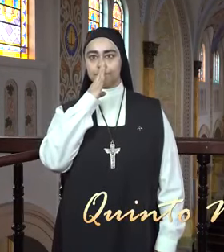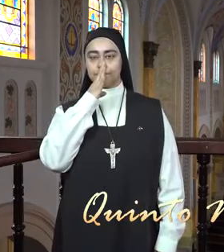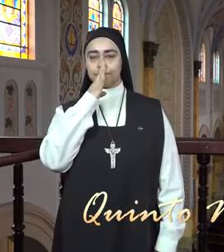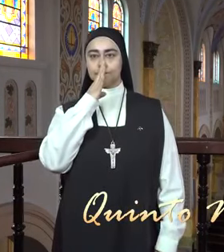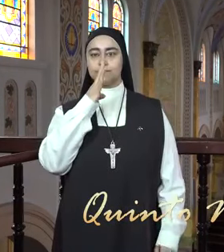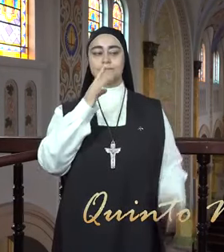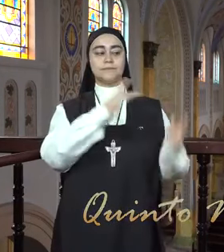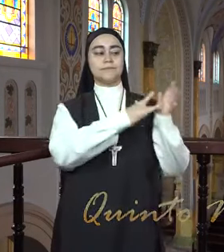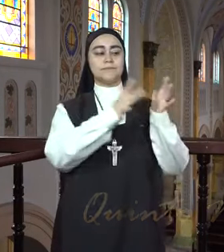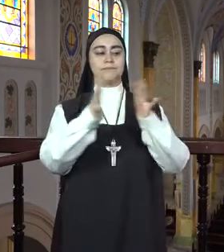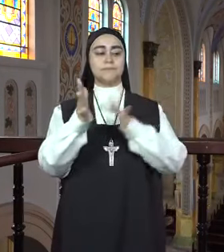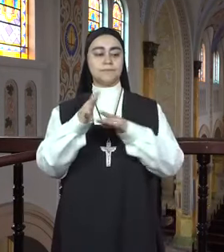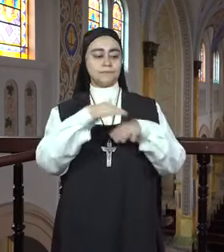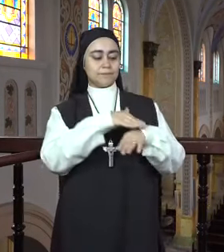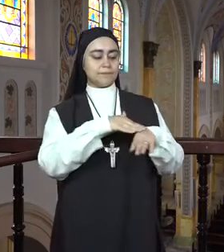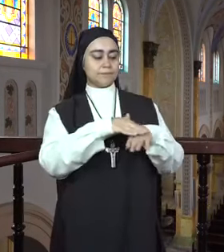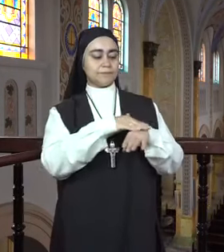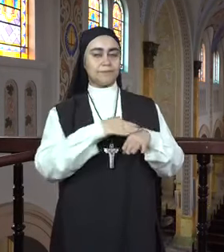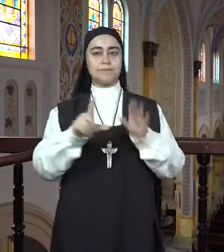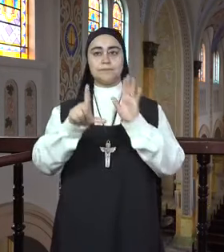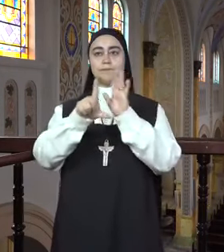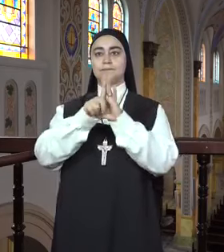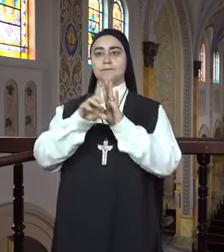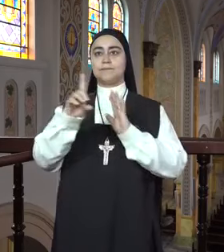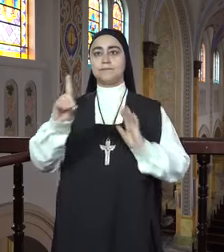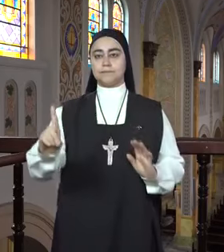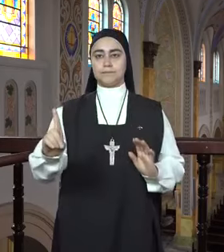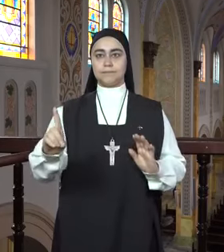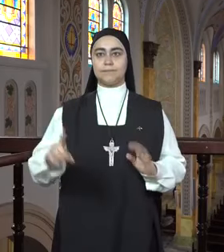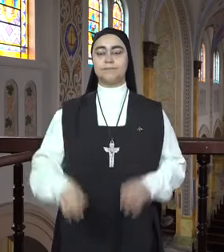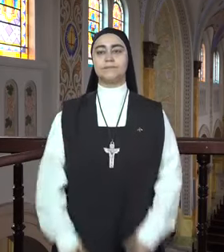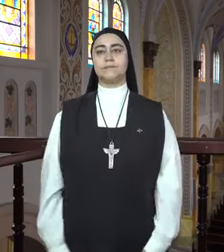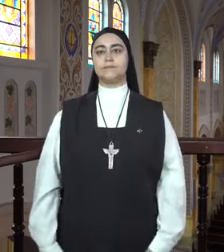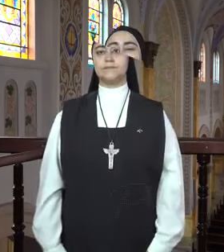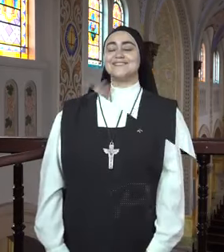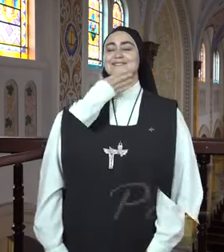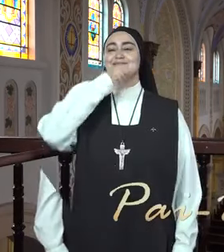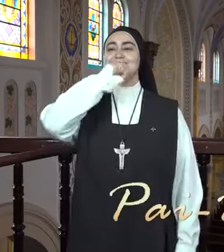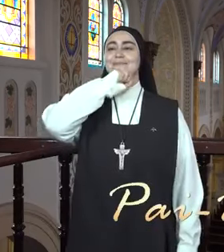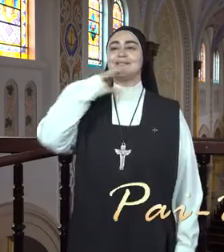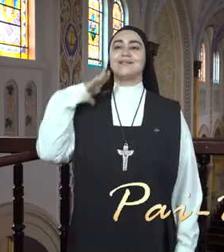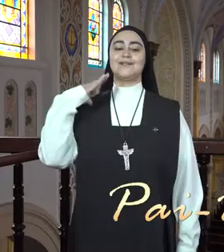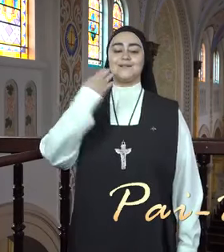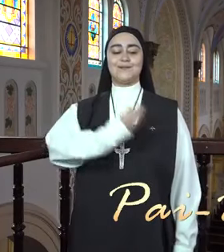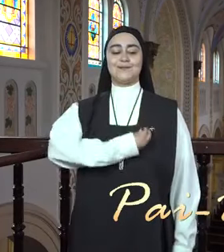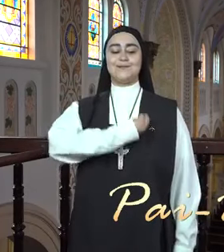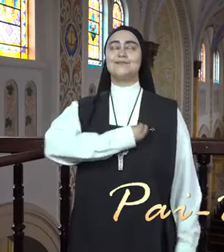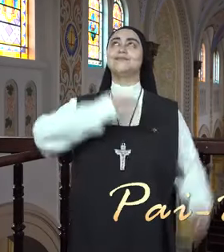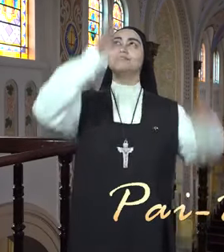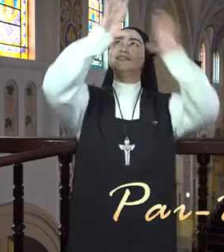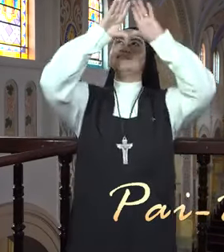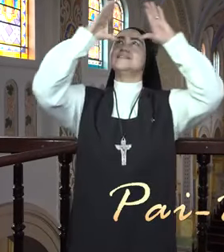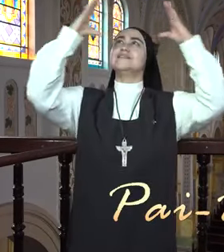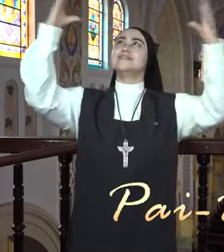contemplamos o encontro de Jesus no templo entre os doutores da lei. Pai nosso que estais nos céus,